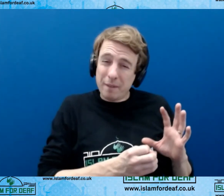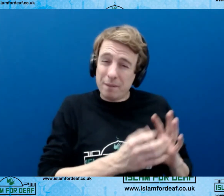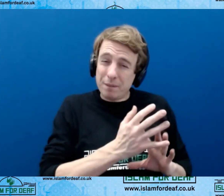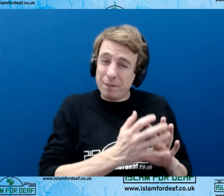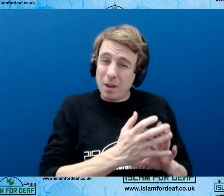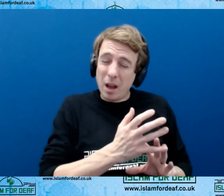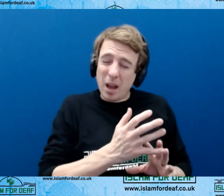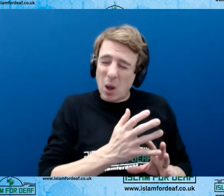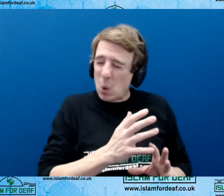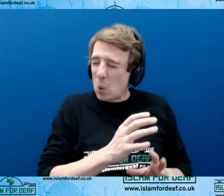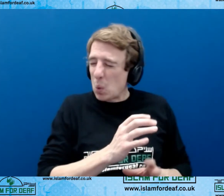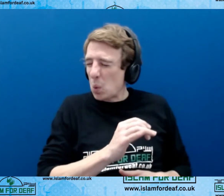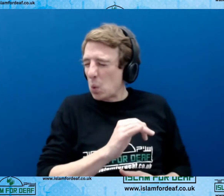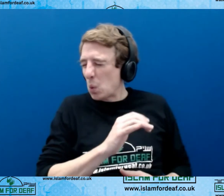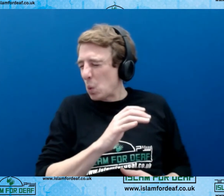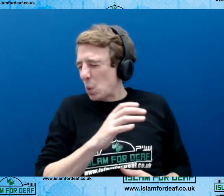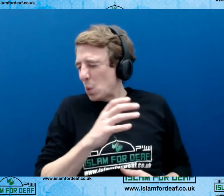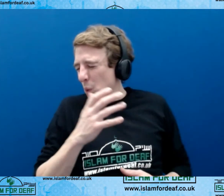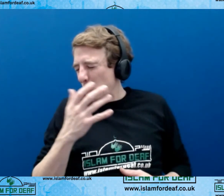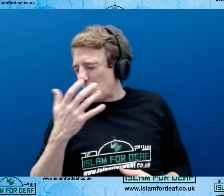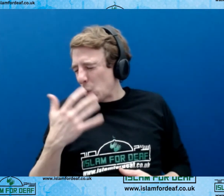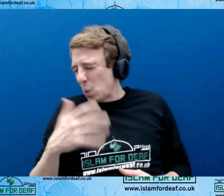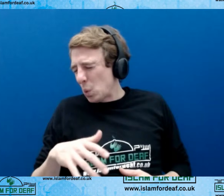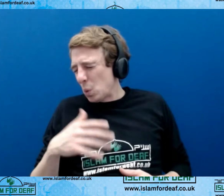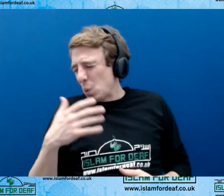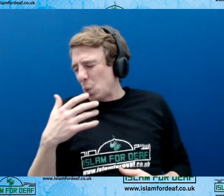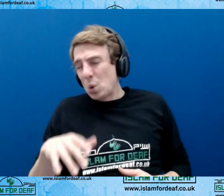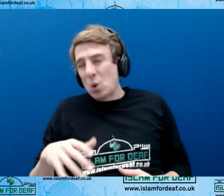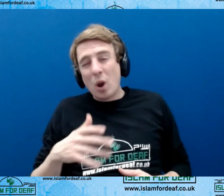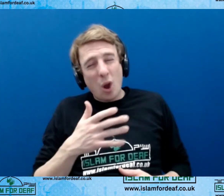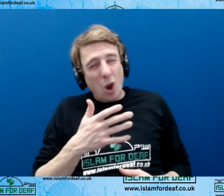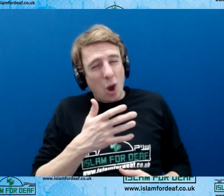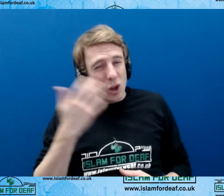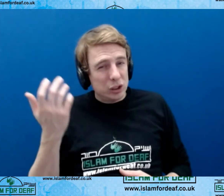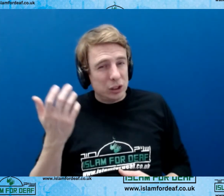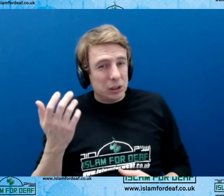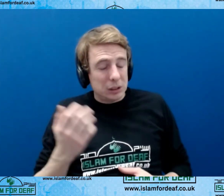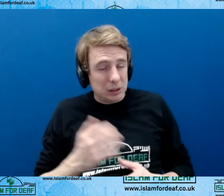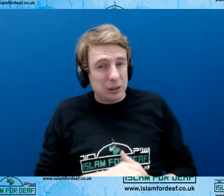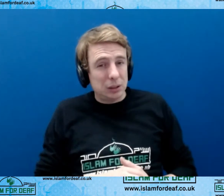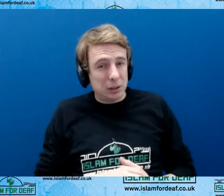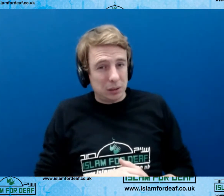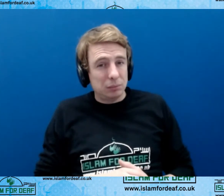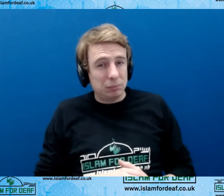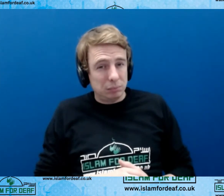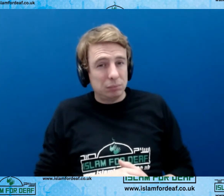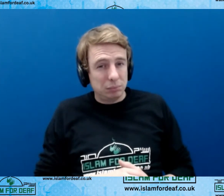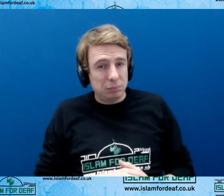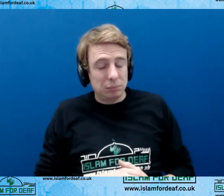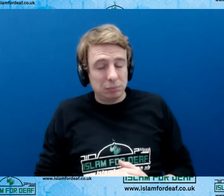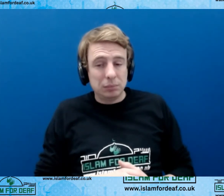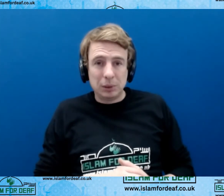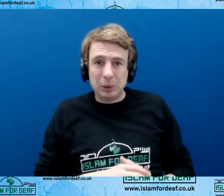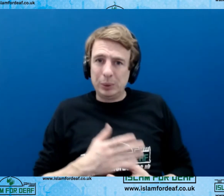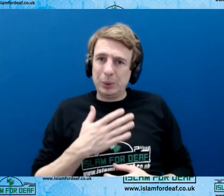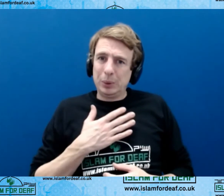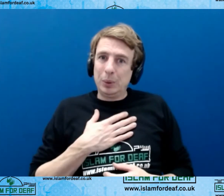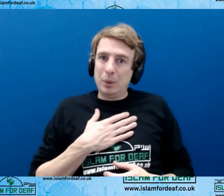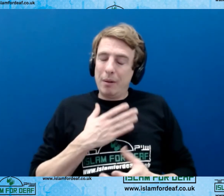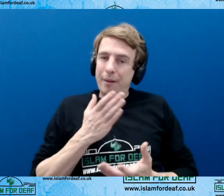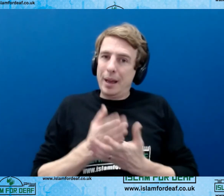hot. أجارني الله وإياكم منها. Ameen. May Allah save me and you from